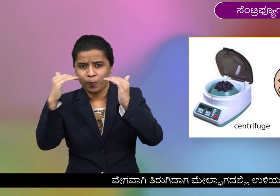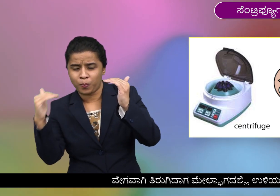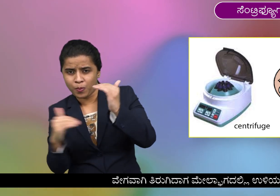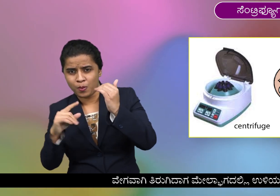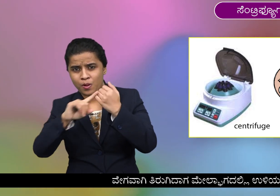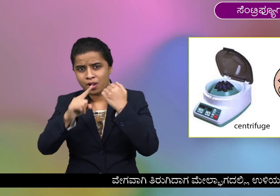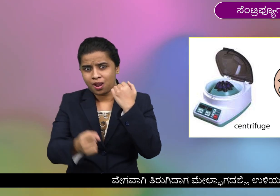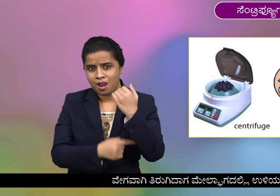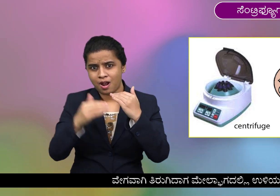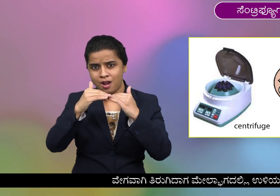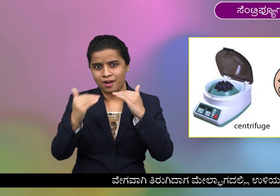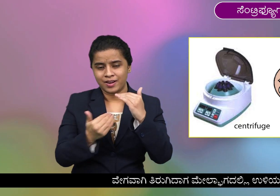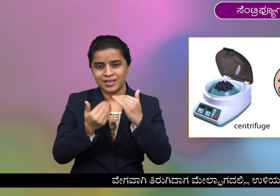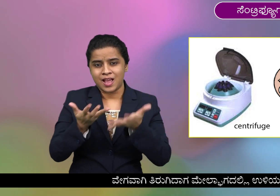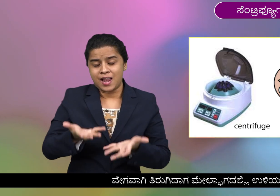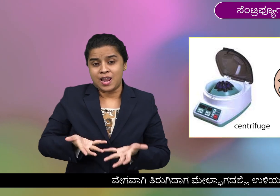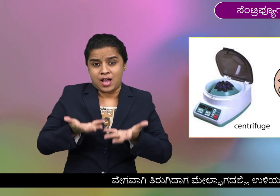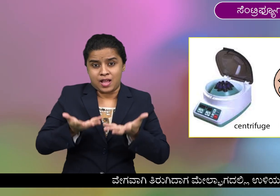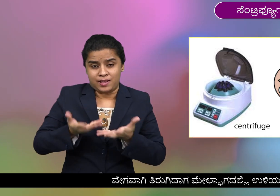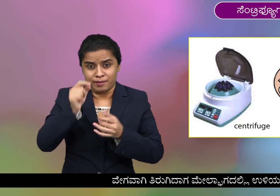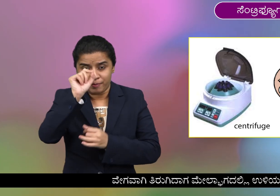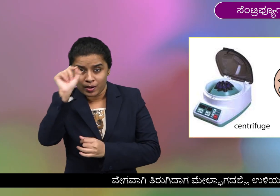ವೇಗವಾಗಿ ತಿರುಗಿದಾಗ ಮೇಲ್ಭಾಗದಲ್ಲಿ ಉಳಿಯುತ್ತವೆ.